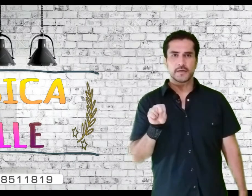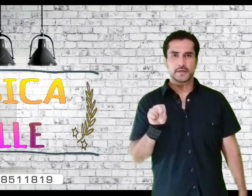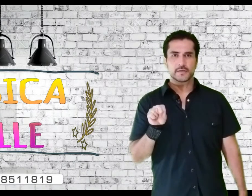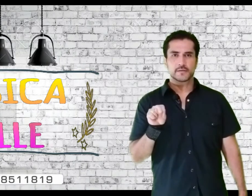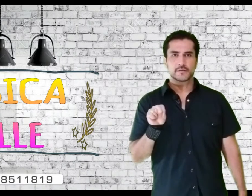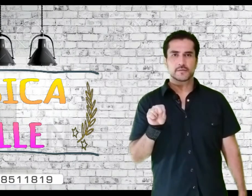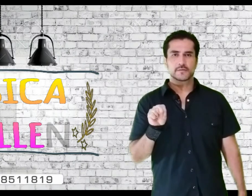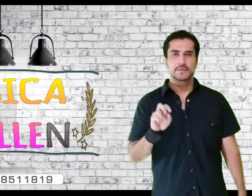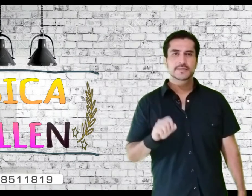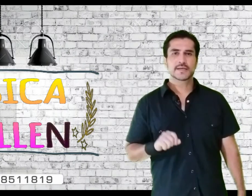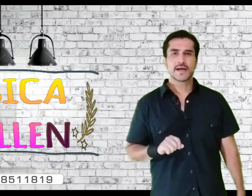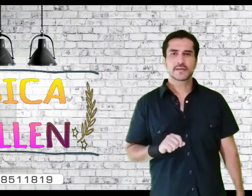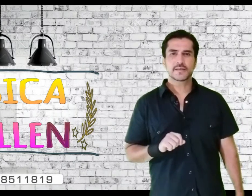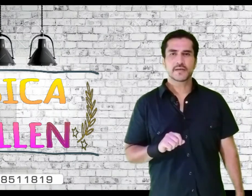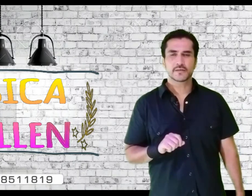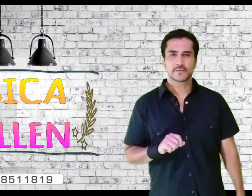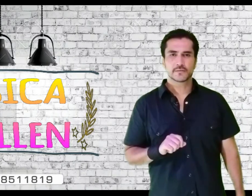N, Jessica Guillén.